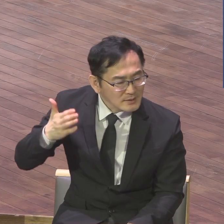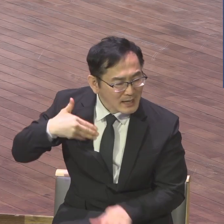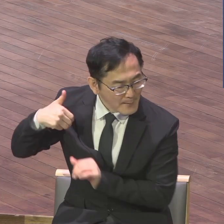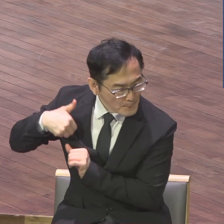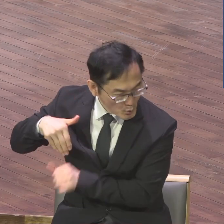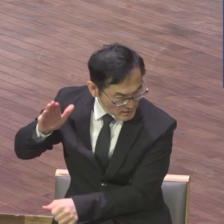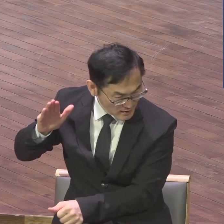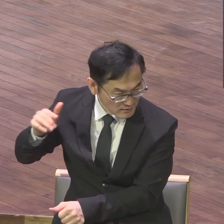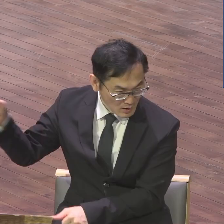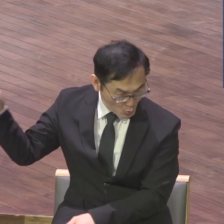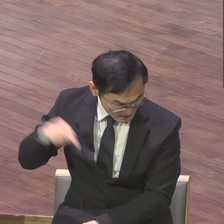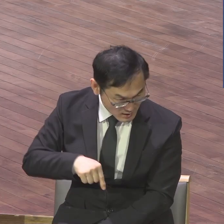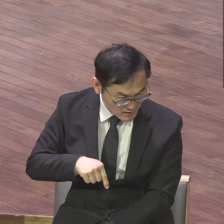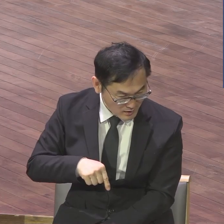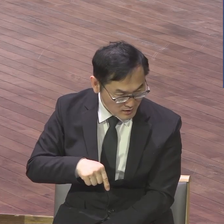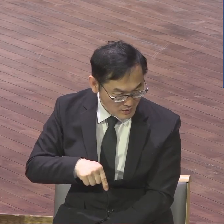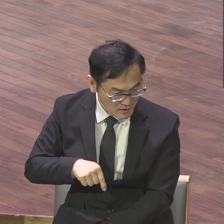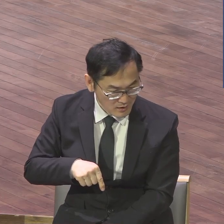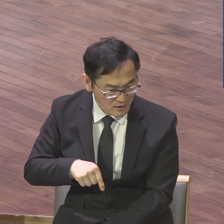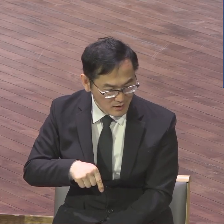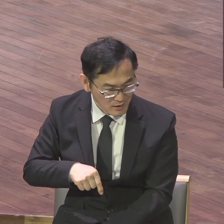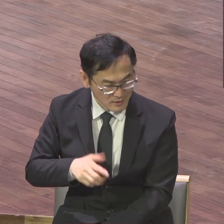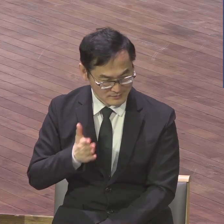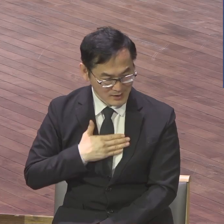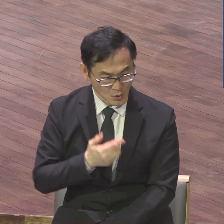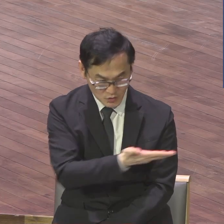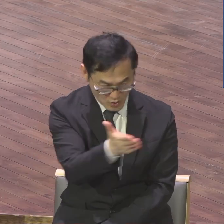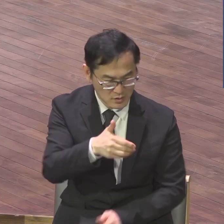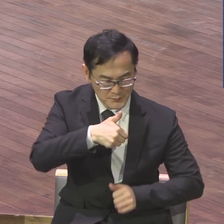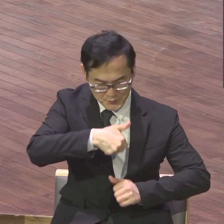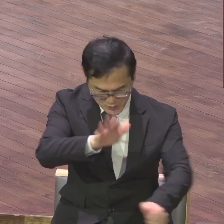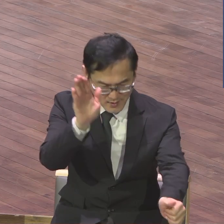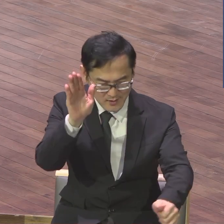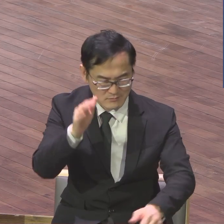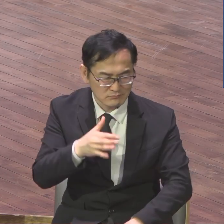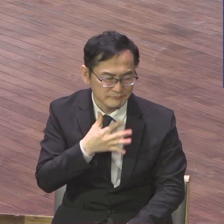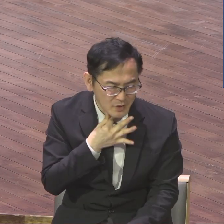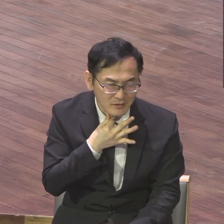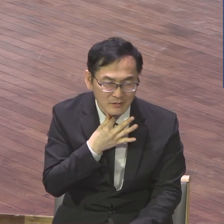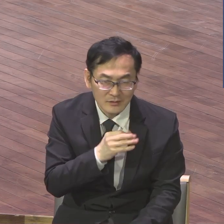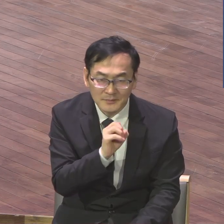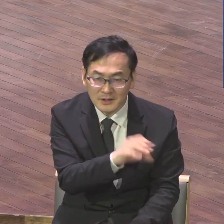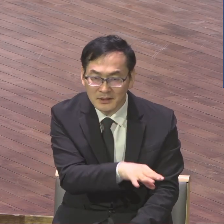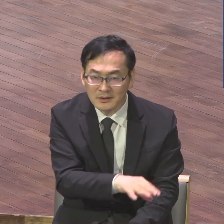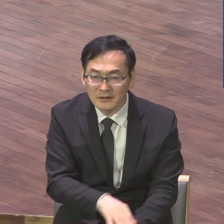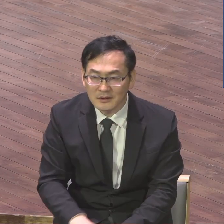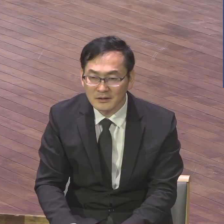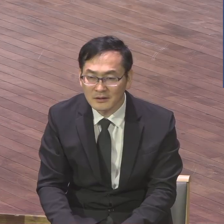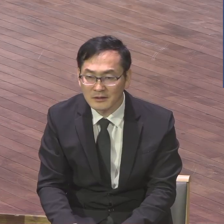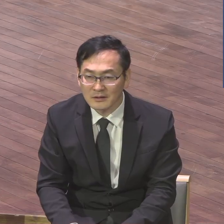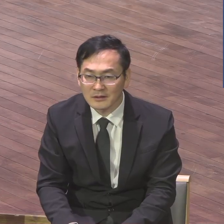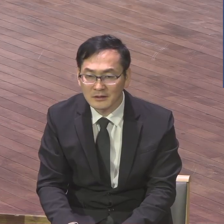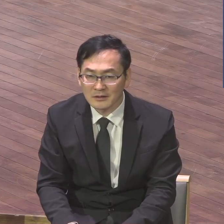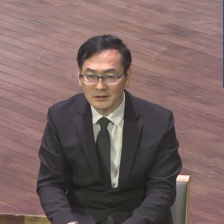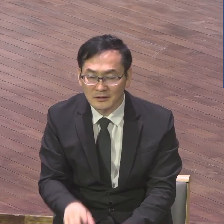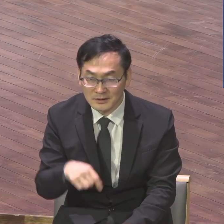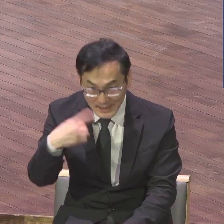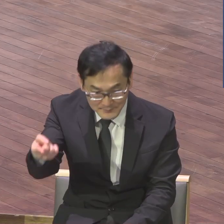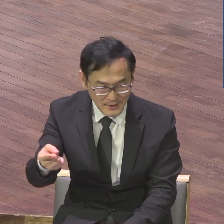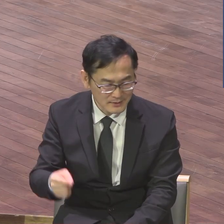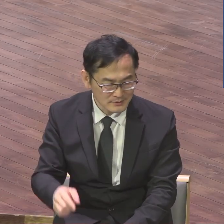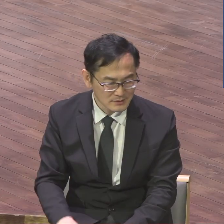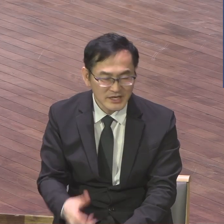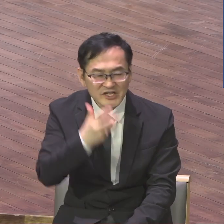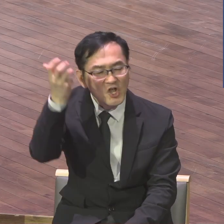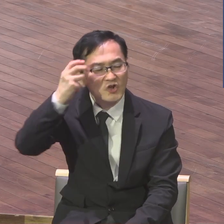보내신 것 같이 나도 너희를 보내노라 말씀하시면서 22절에